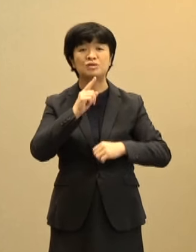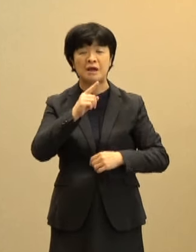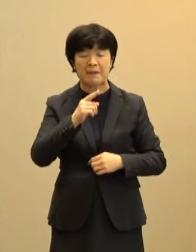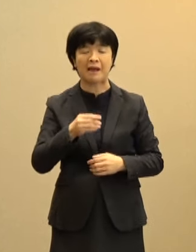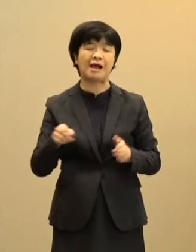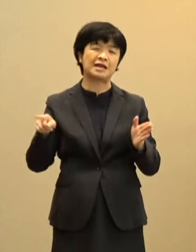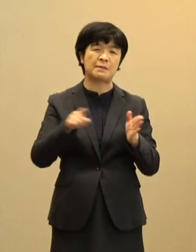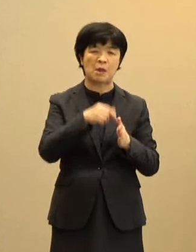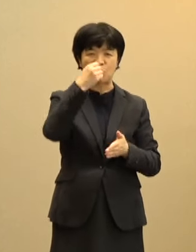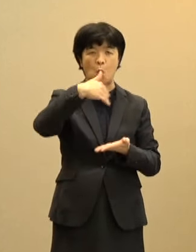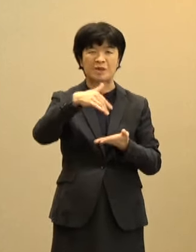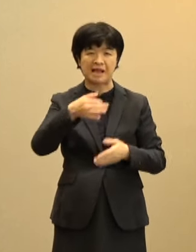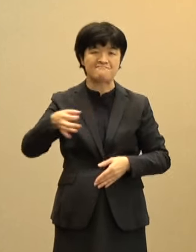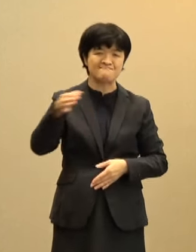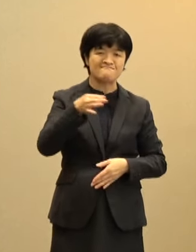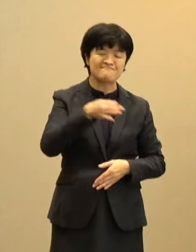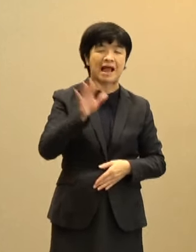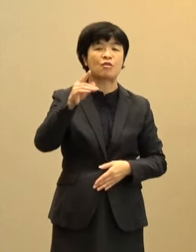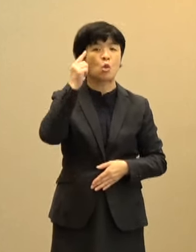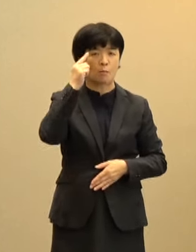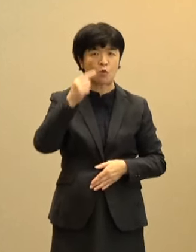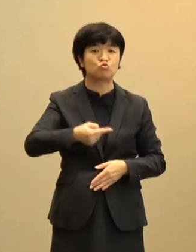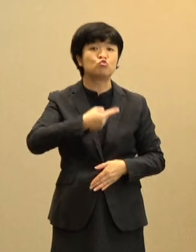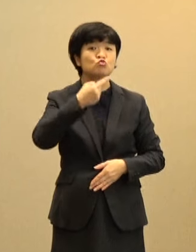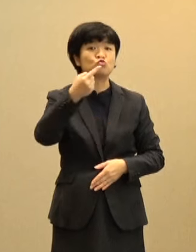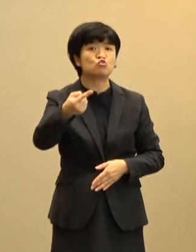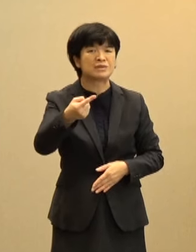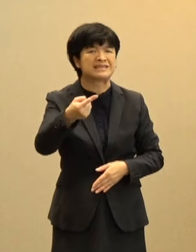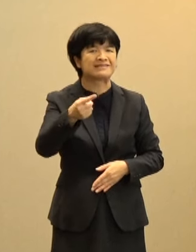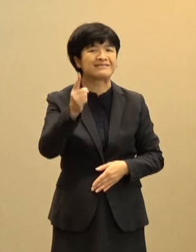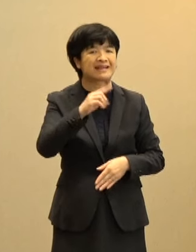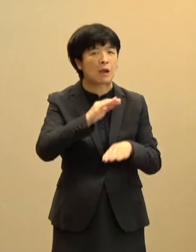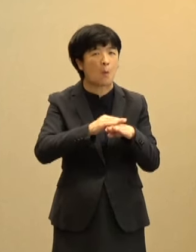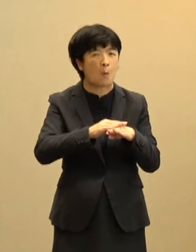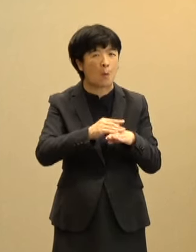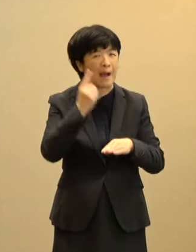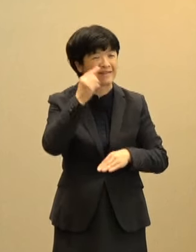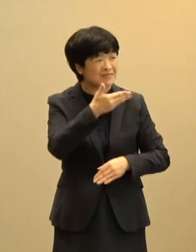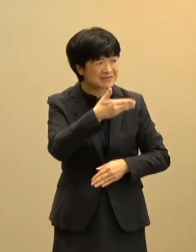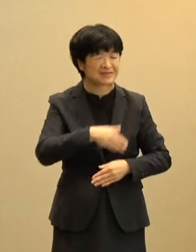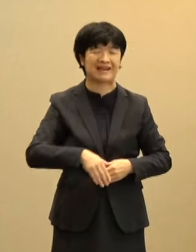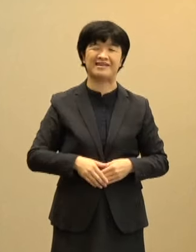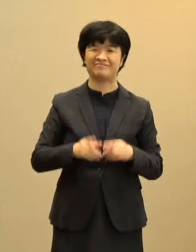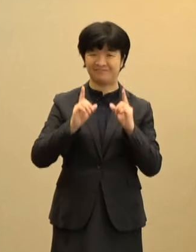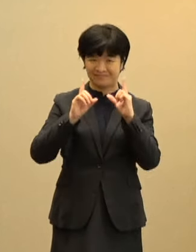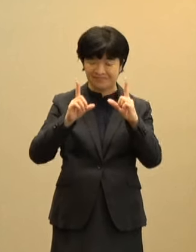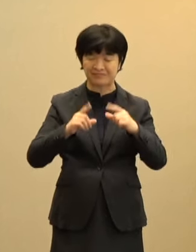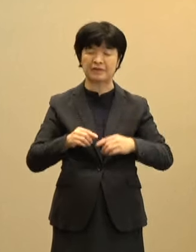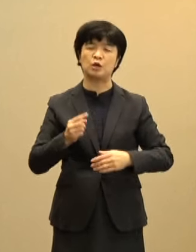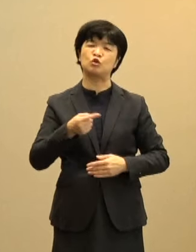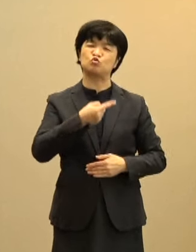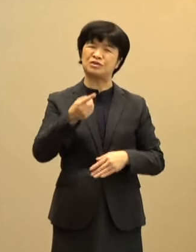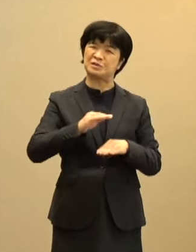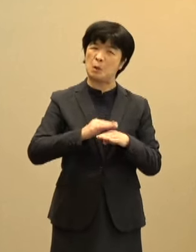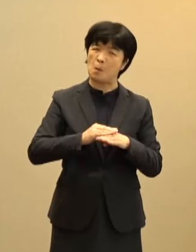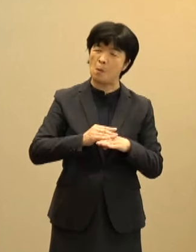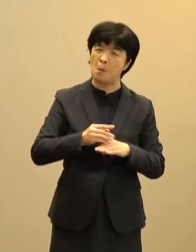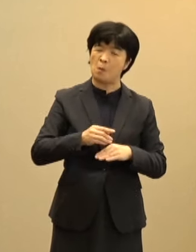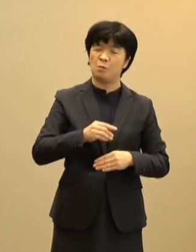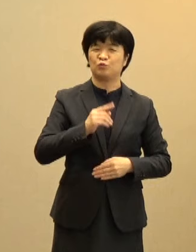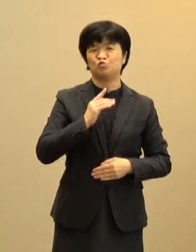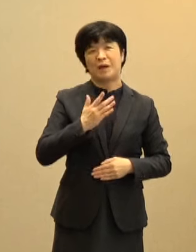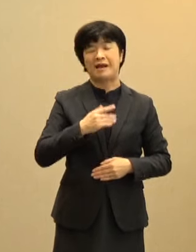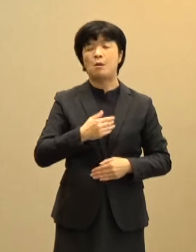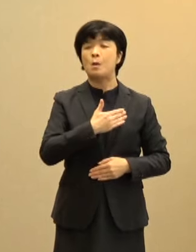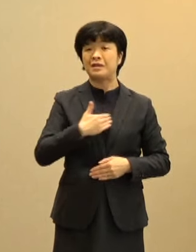などで組まれていらっしゃると思うんですけど、ね、はい、次の一手みたいなのは何か考えていらっしゃいますか。 次の一手というかですね、例えば